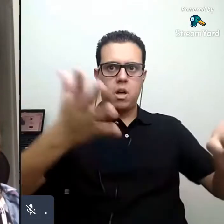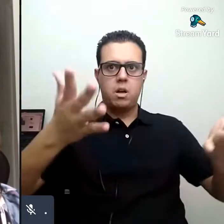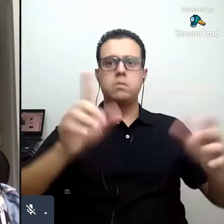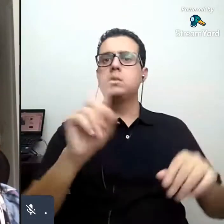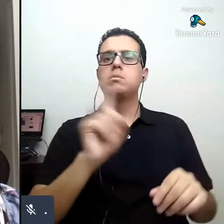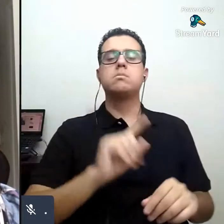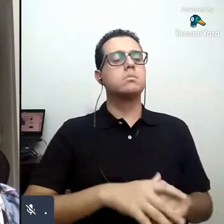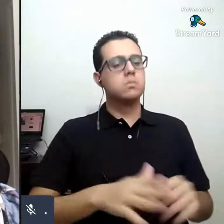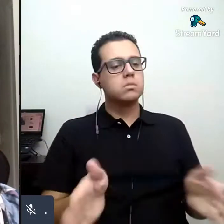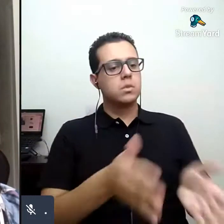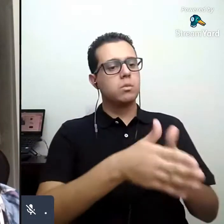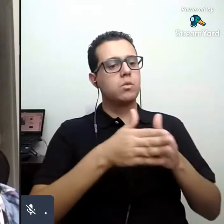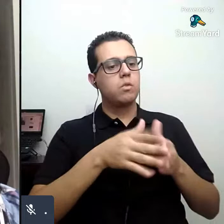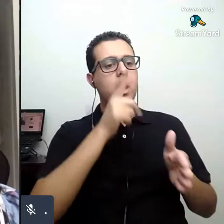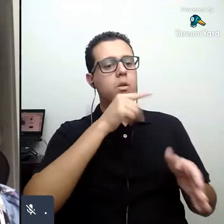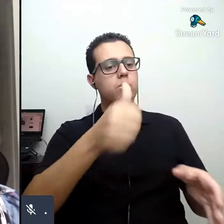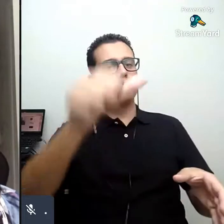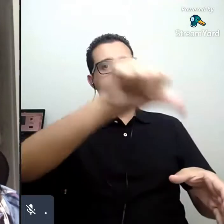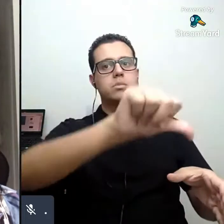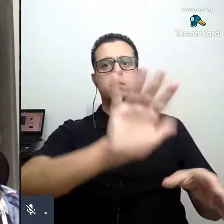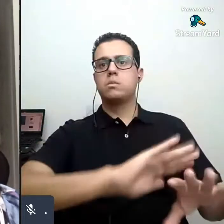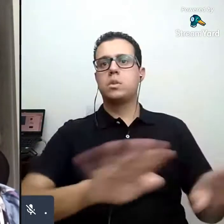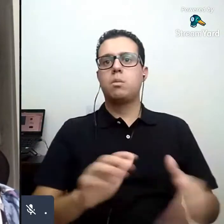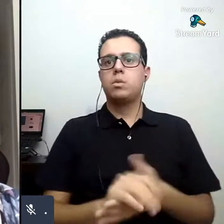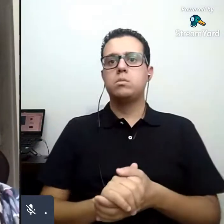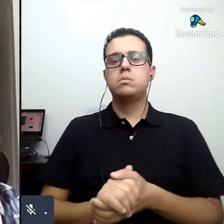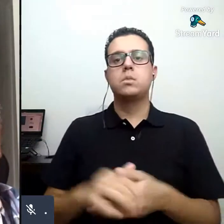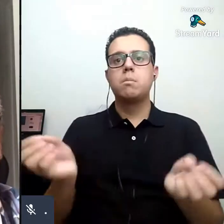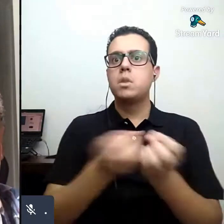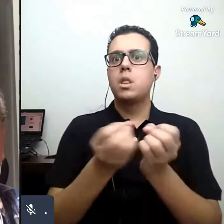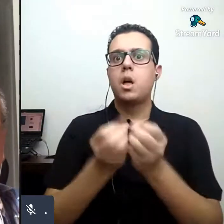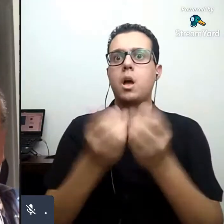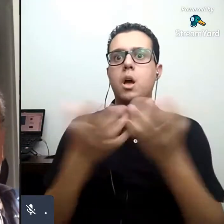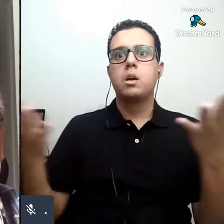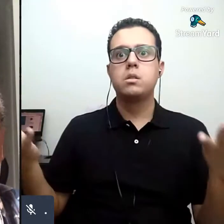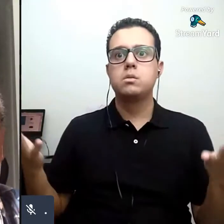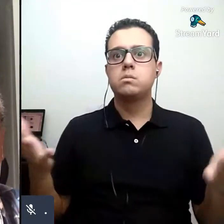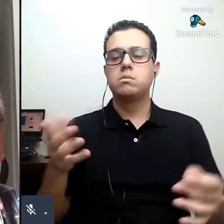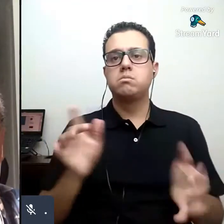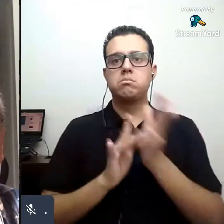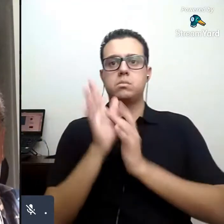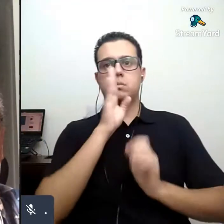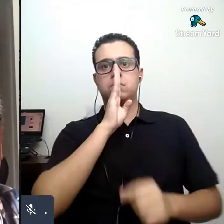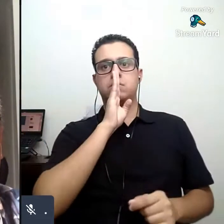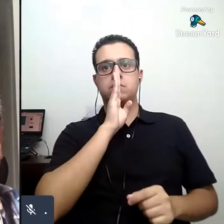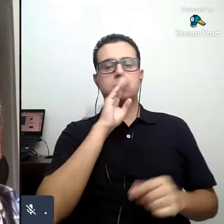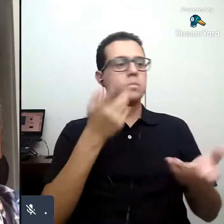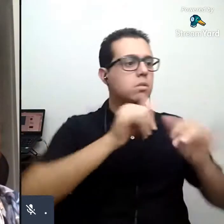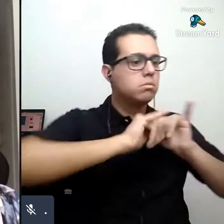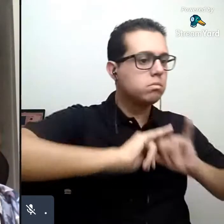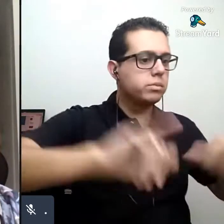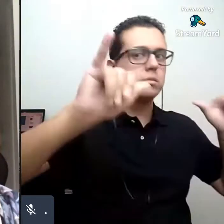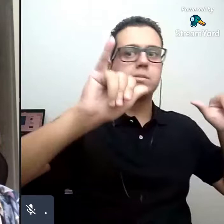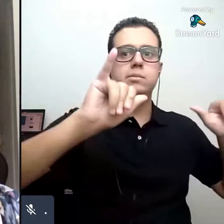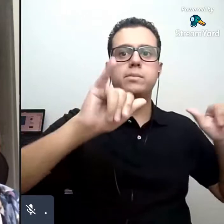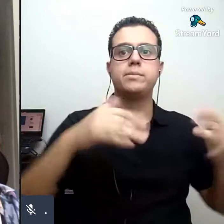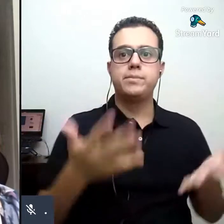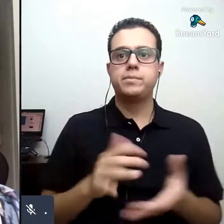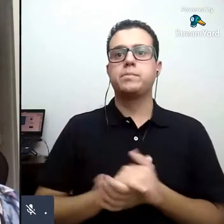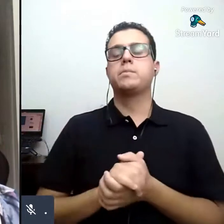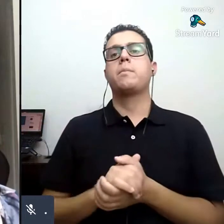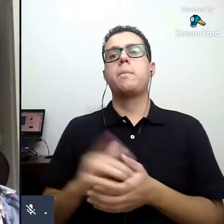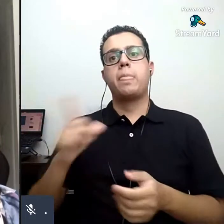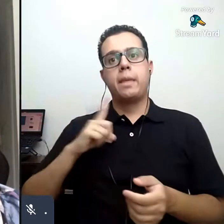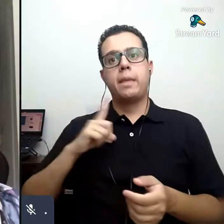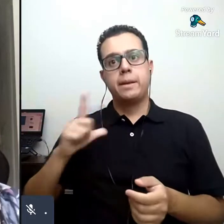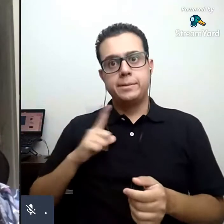Certamente isto foi sendo espalhado. Quando ele desce a Jerusalém, fazendo outros sinais, alguns galileus também estavam lá,